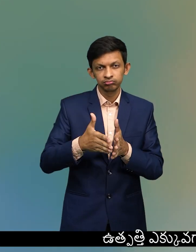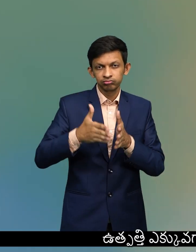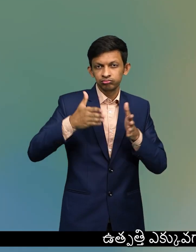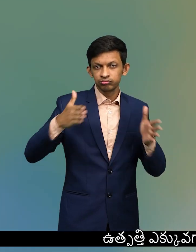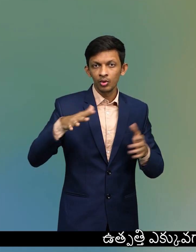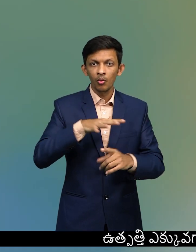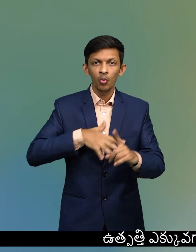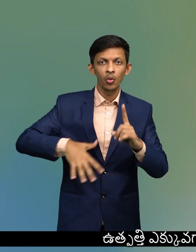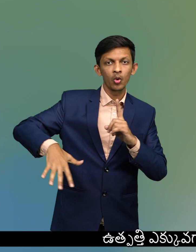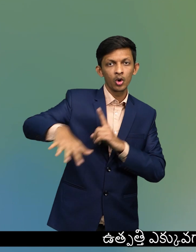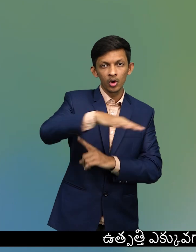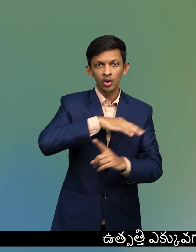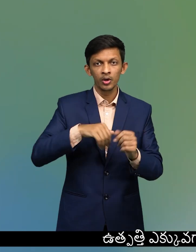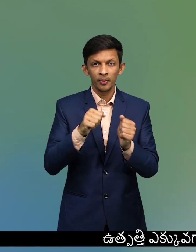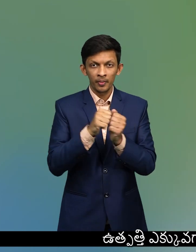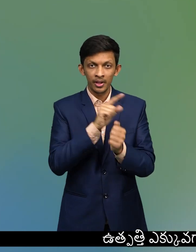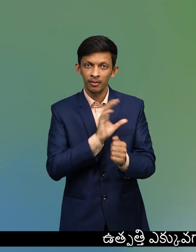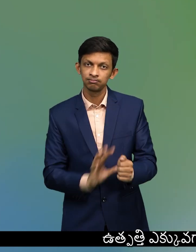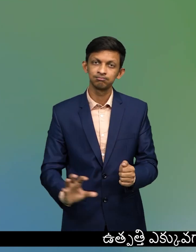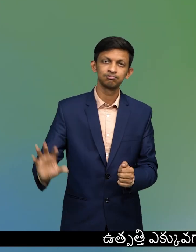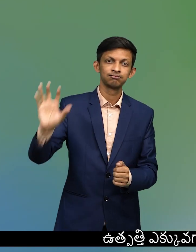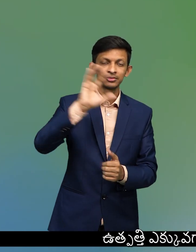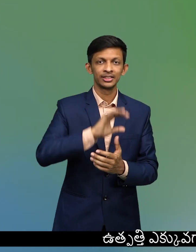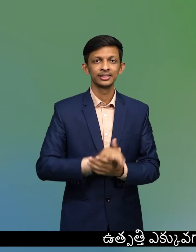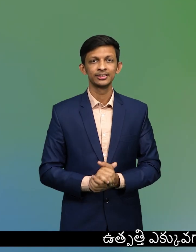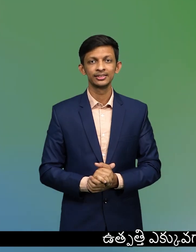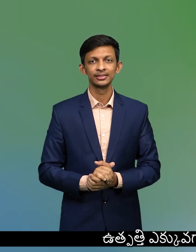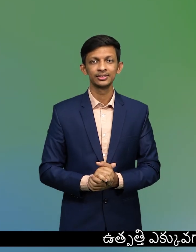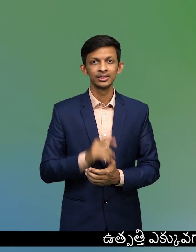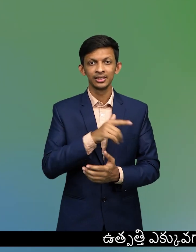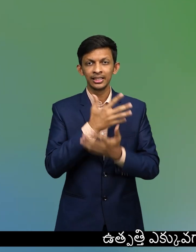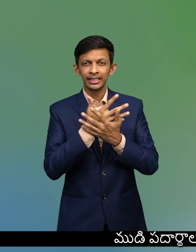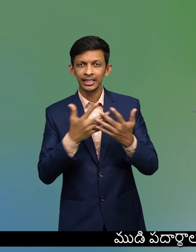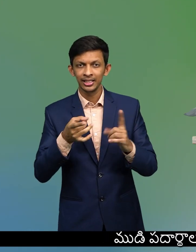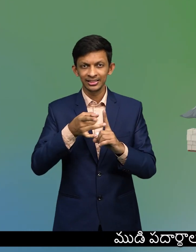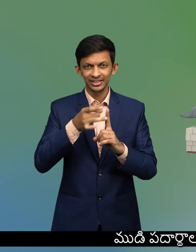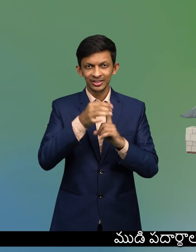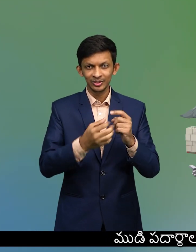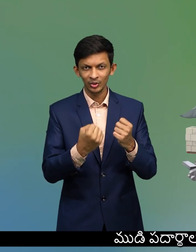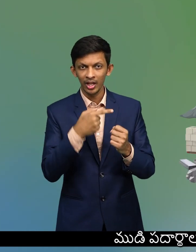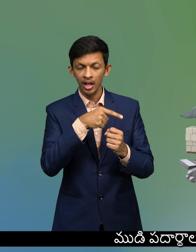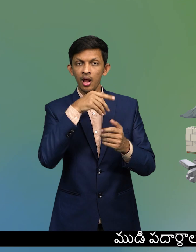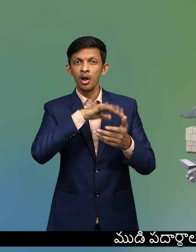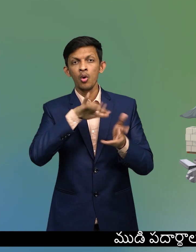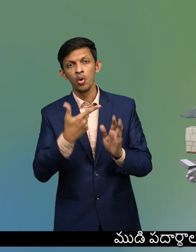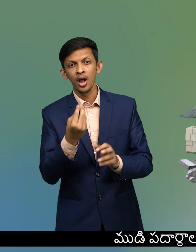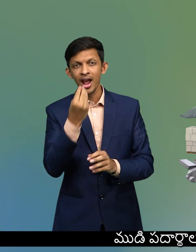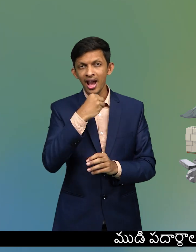ఉత్పత్తి ఎక్కువగా దేశాలలో నిర్వహించబడింది. ముడి పదార్థాలు, ఆహార పదార్థాలు